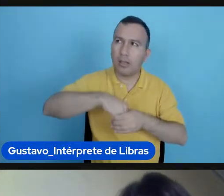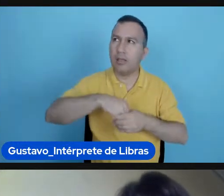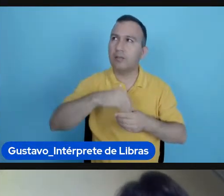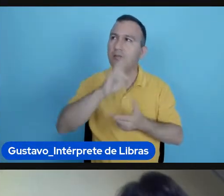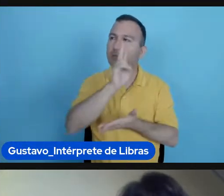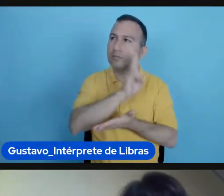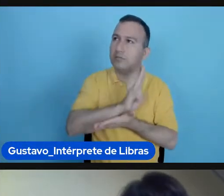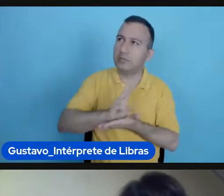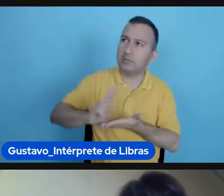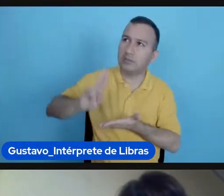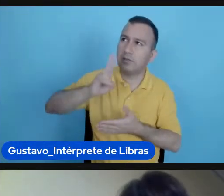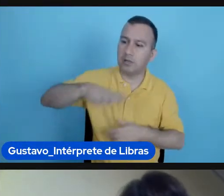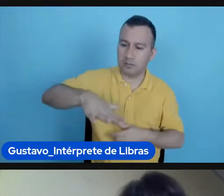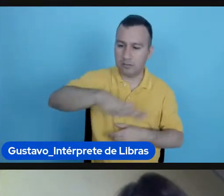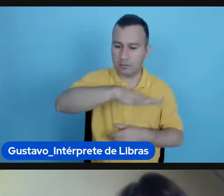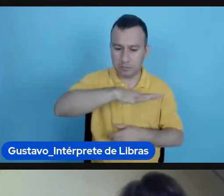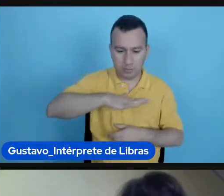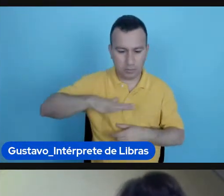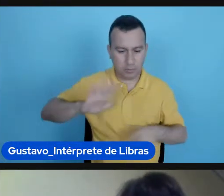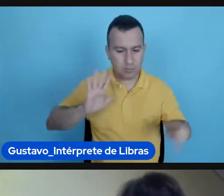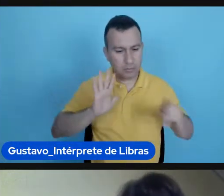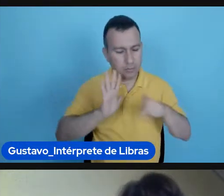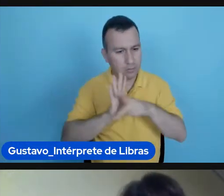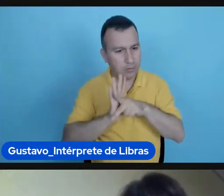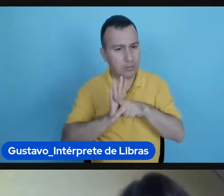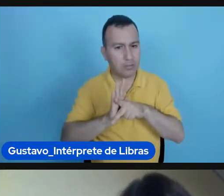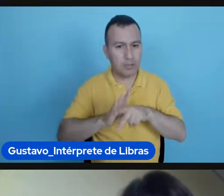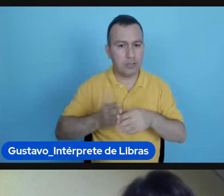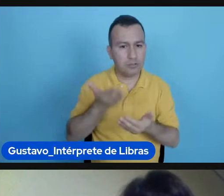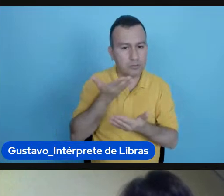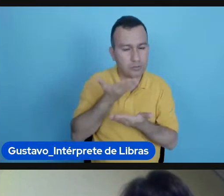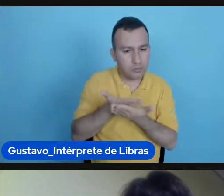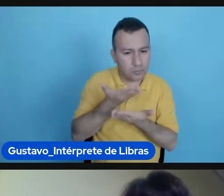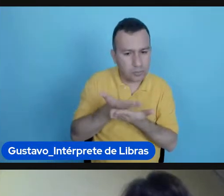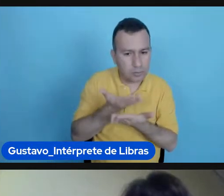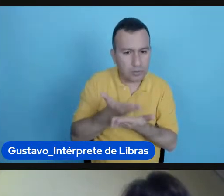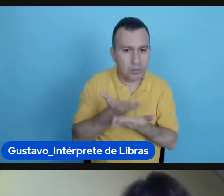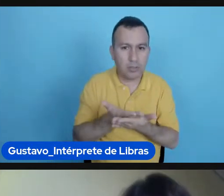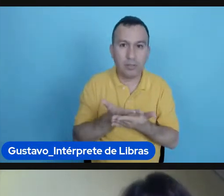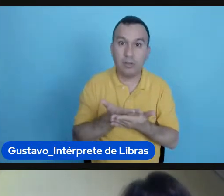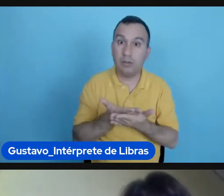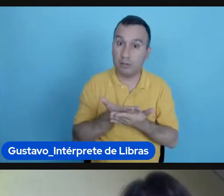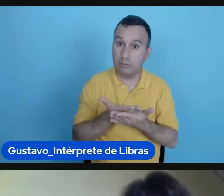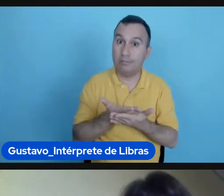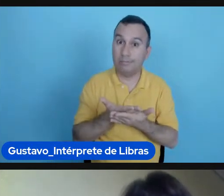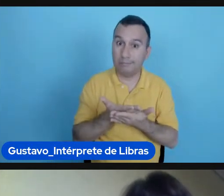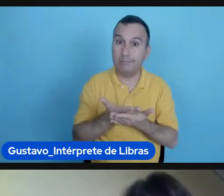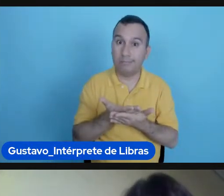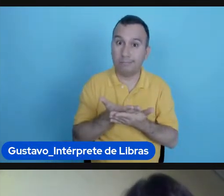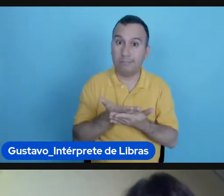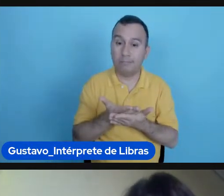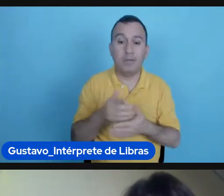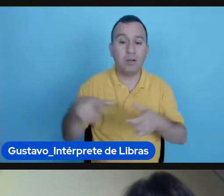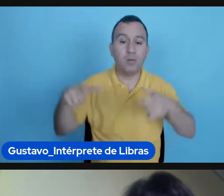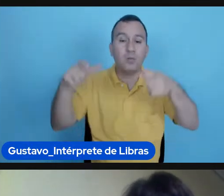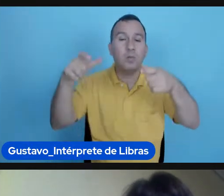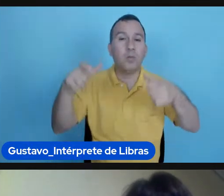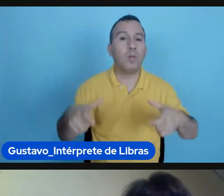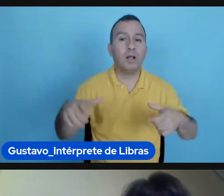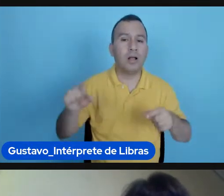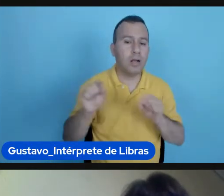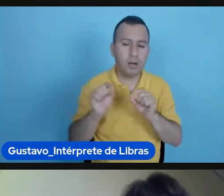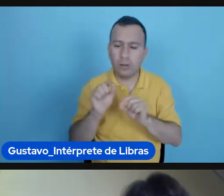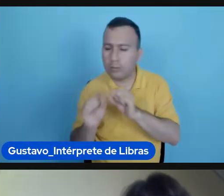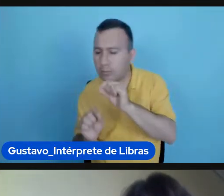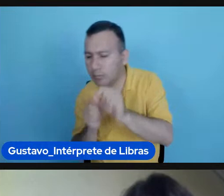estamos falando para estudantes de psicologia, para outros estudantes, assim, que espaço é esse? Um espaço que é para ser inclusivo